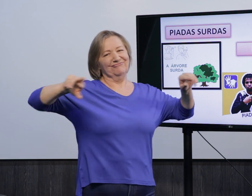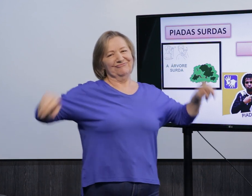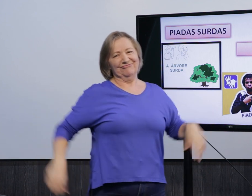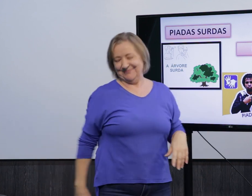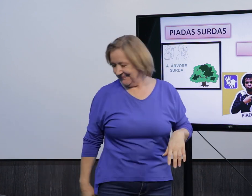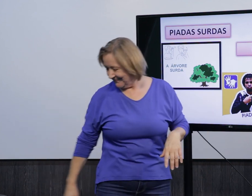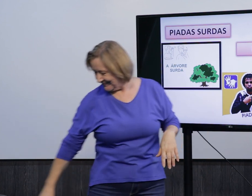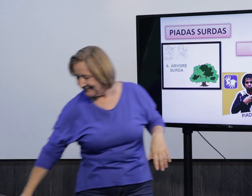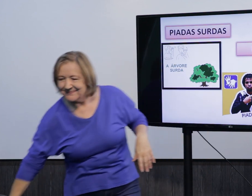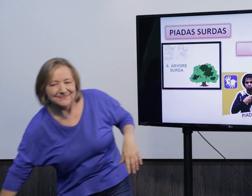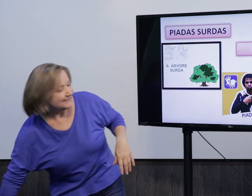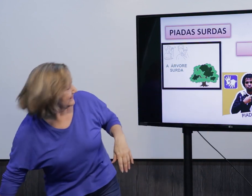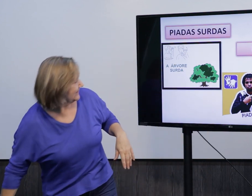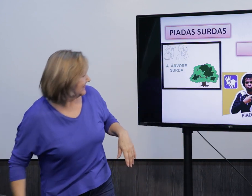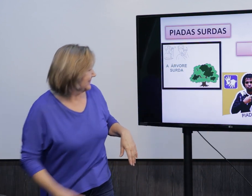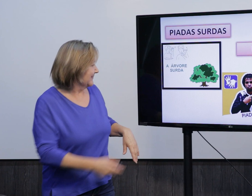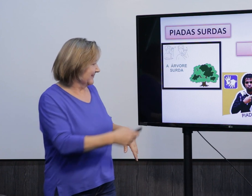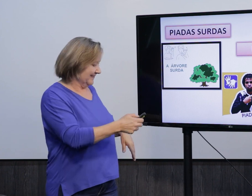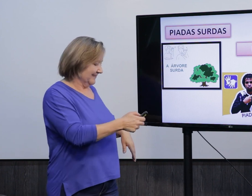ele um acervo né de desses materiais também